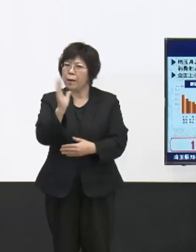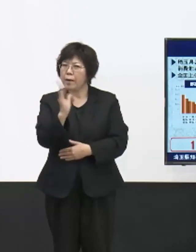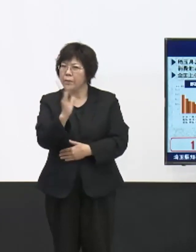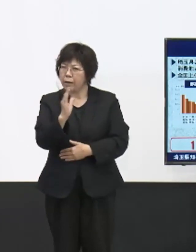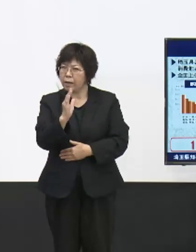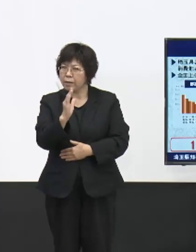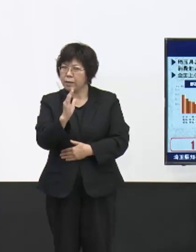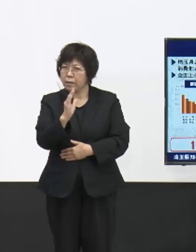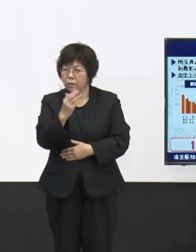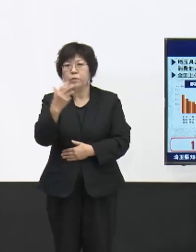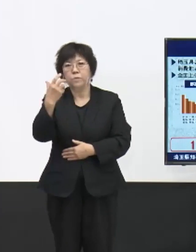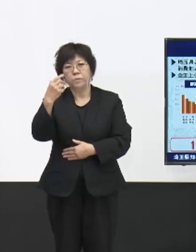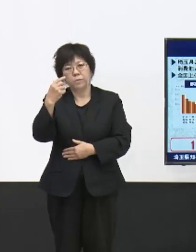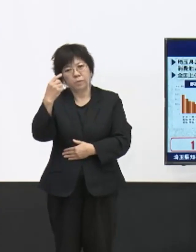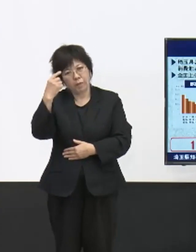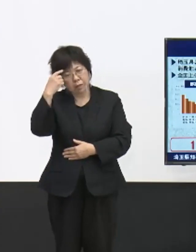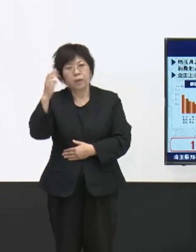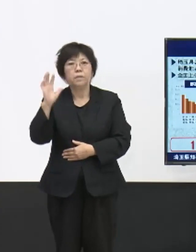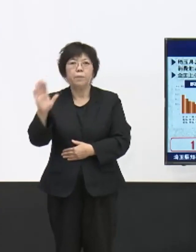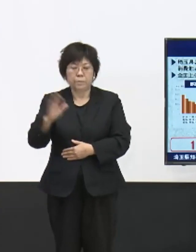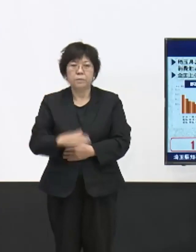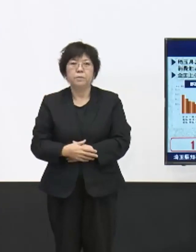持っており、もう少しこの、